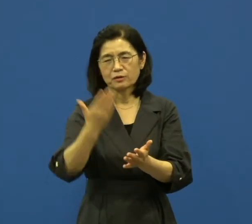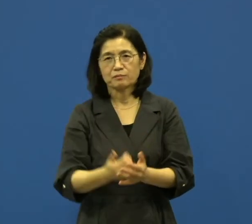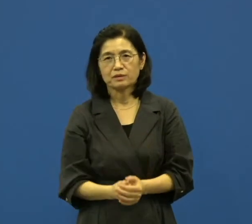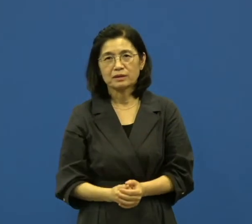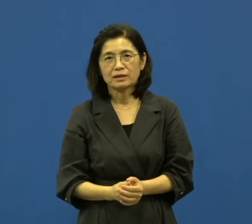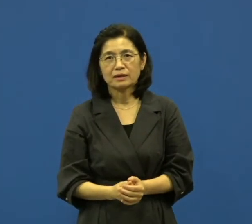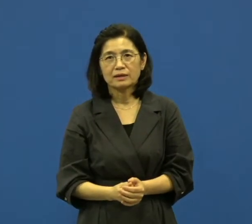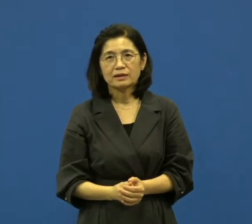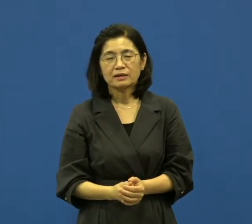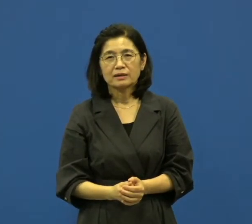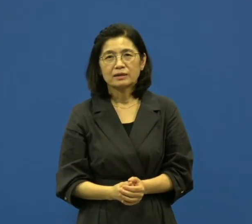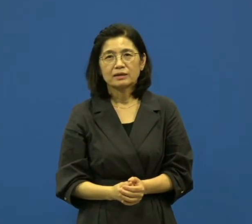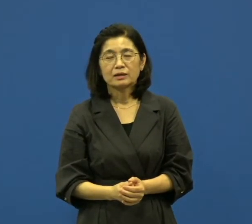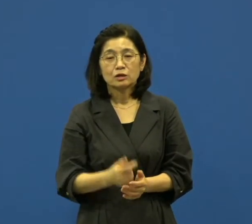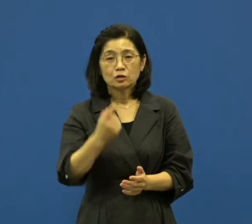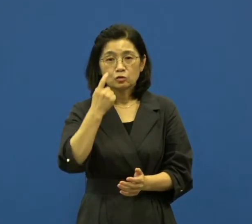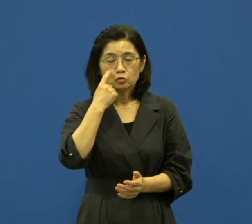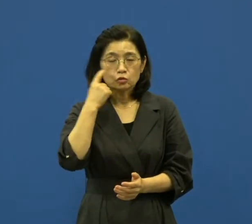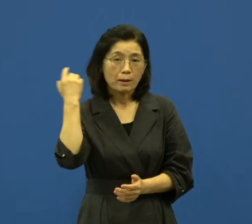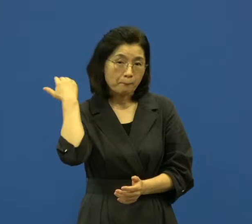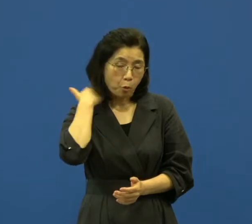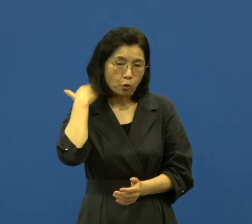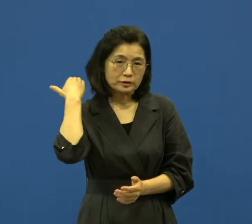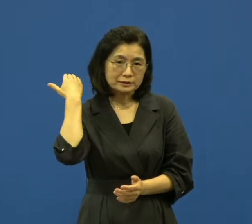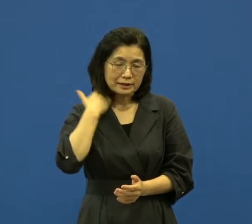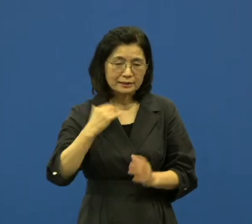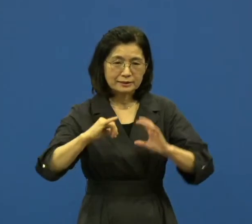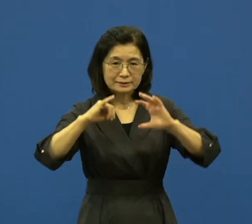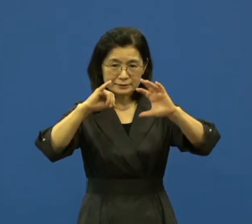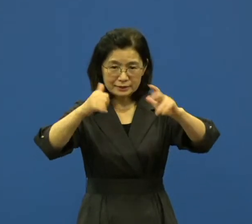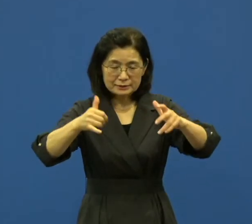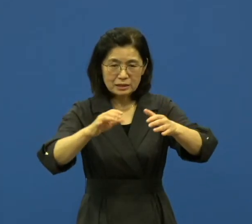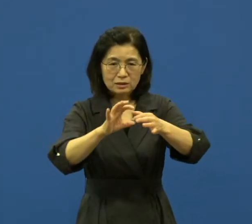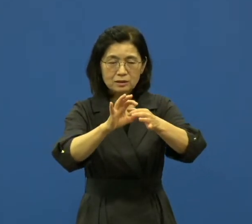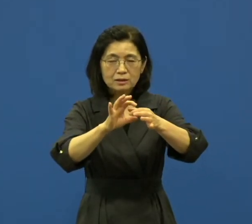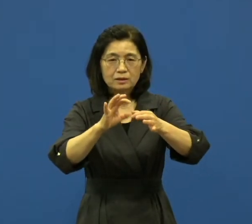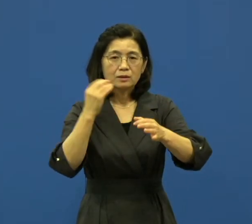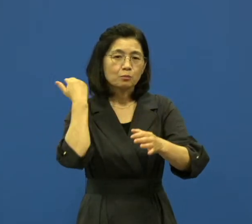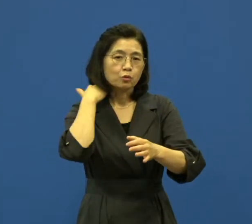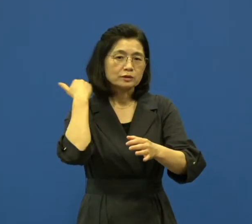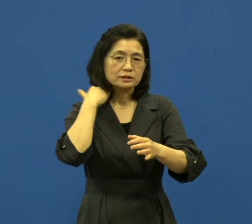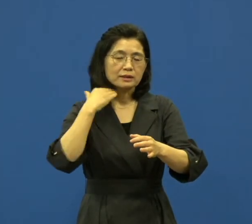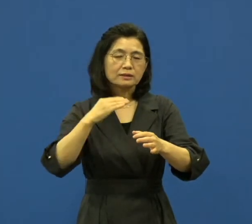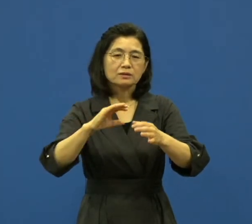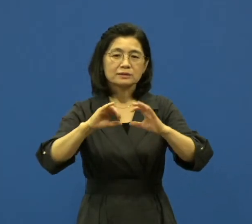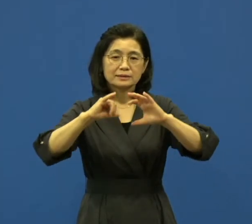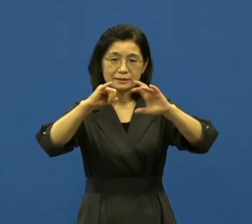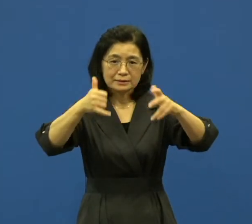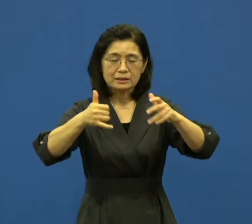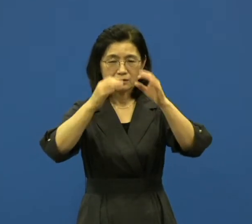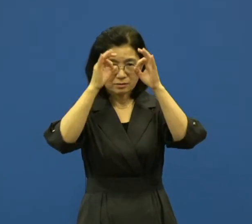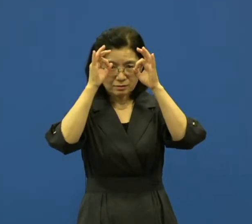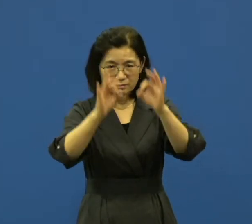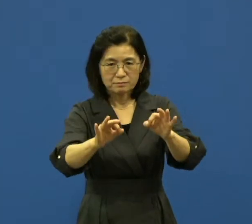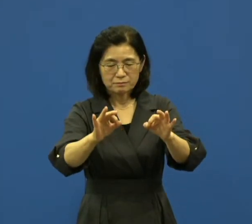보이지 않는 세계를 통해 세상을 보는 것, 이게 새로운 세계관이라는 거죠.